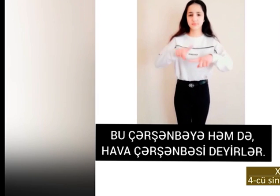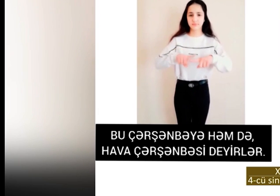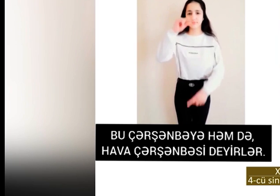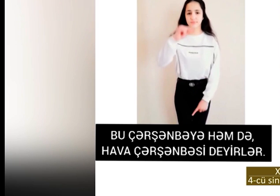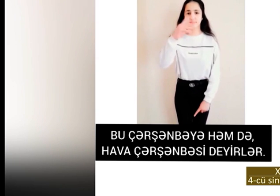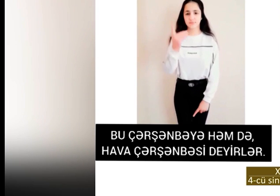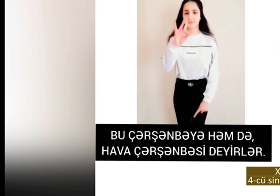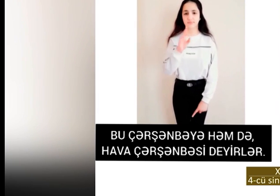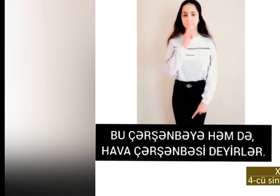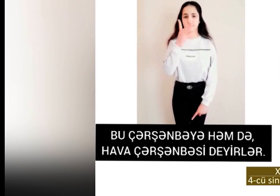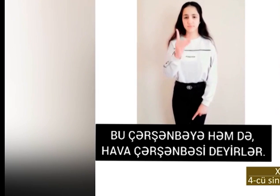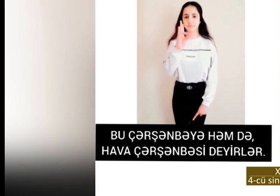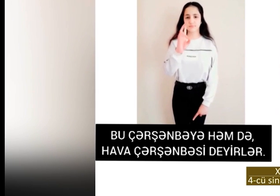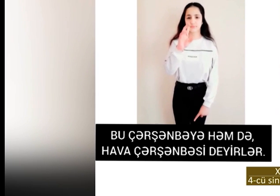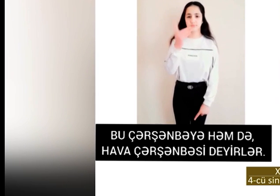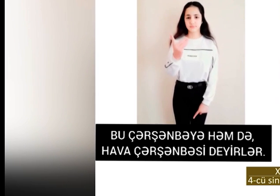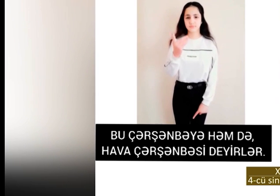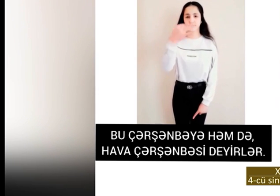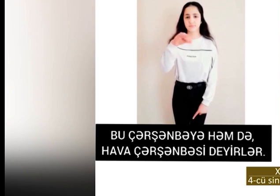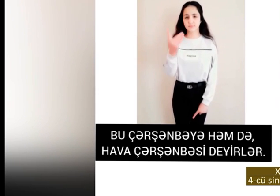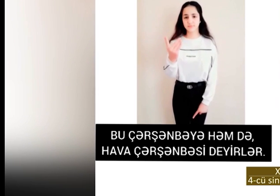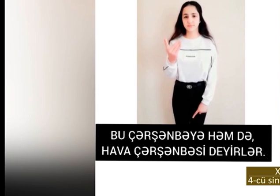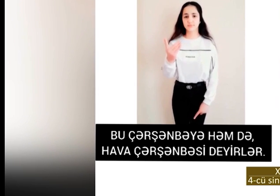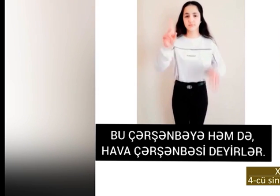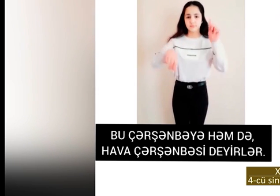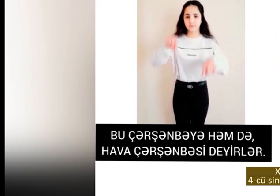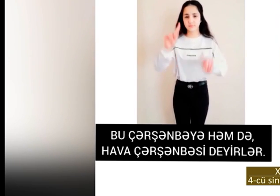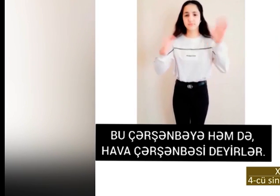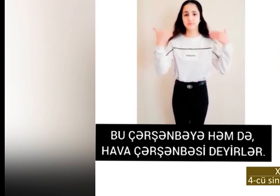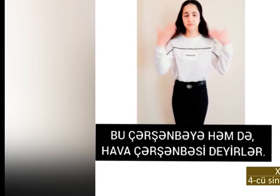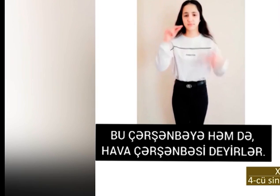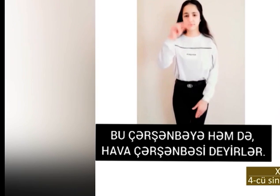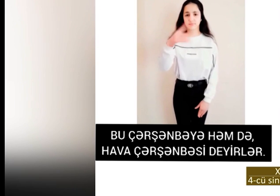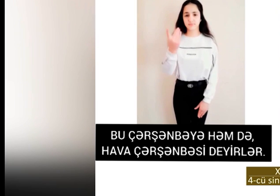Bu çərşənbəyə həm də hava çərşənbəsi deyirlər.